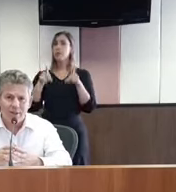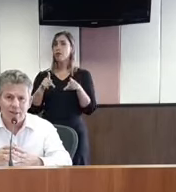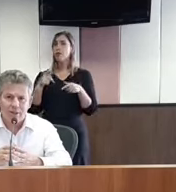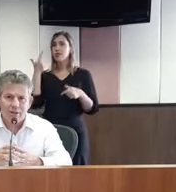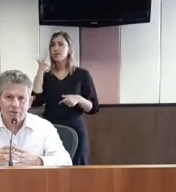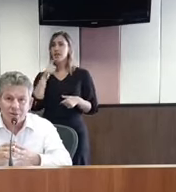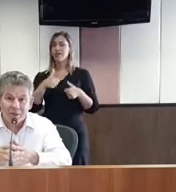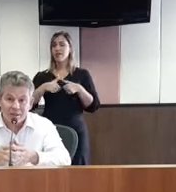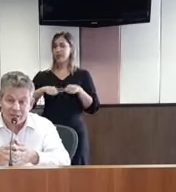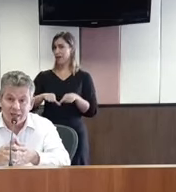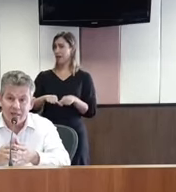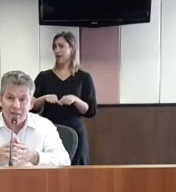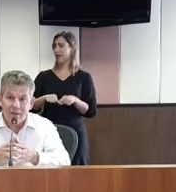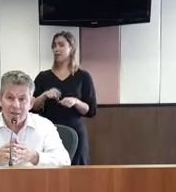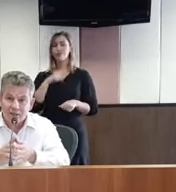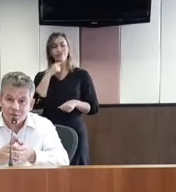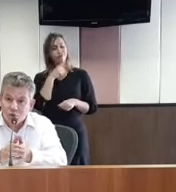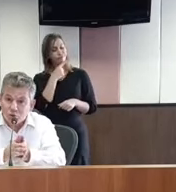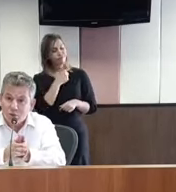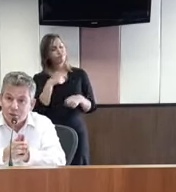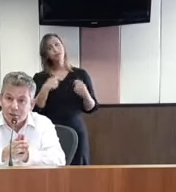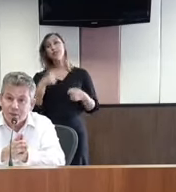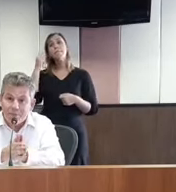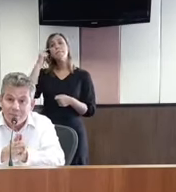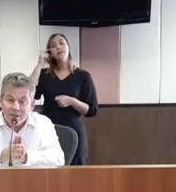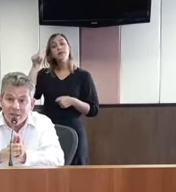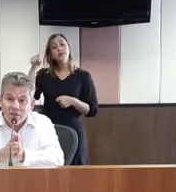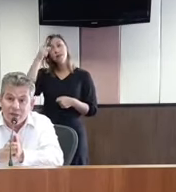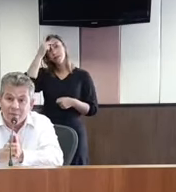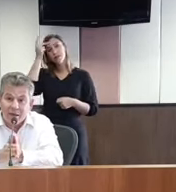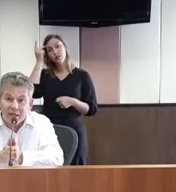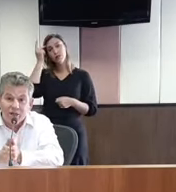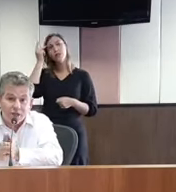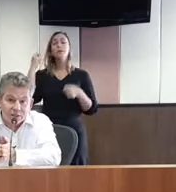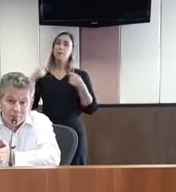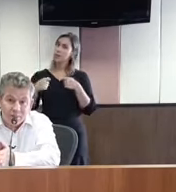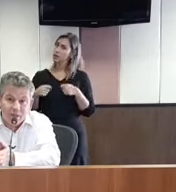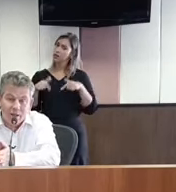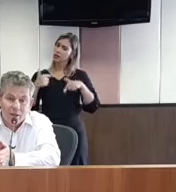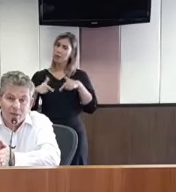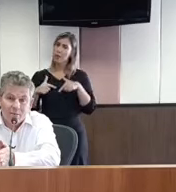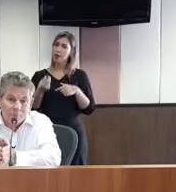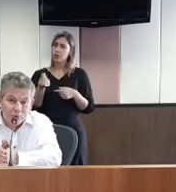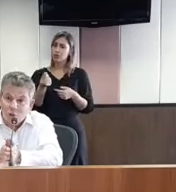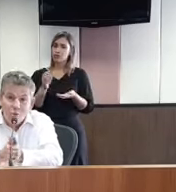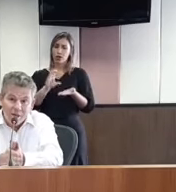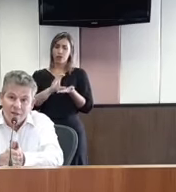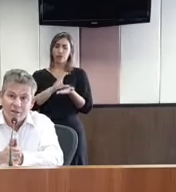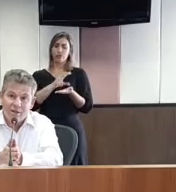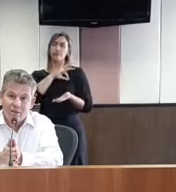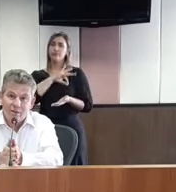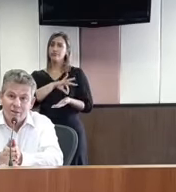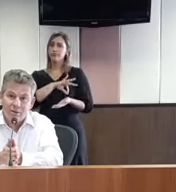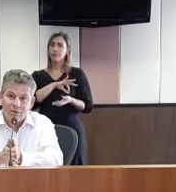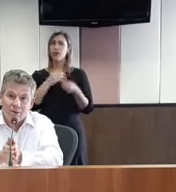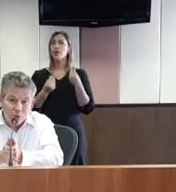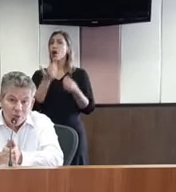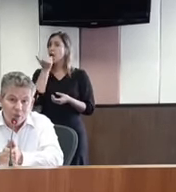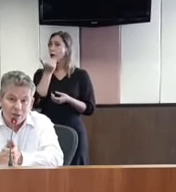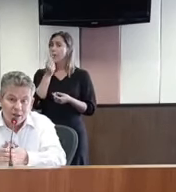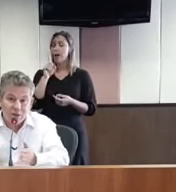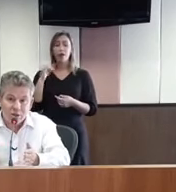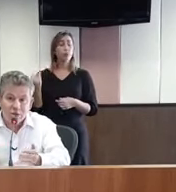aguenta. Nós temos que pensar nessas pessoas que dependem de trabalhar e de receber para poder comer. Isso é